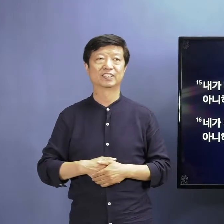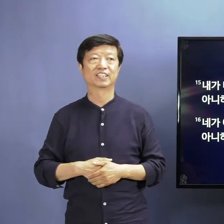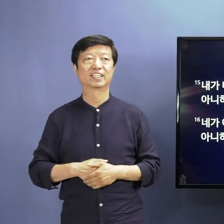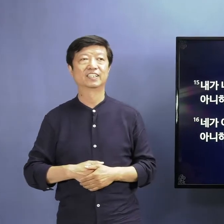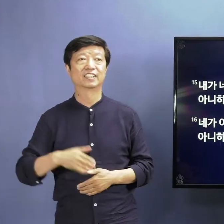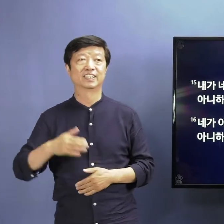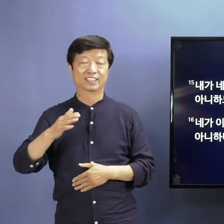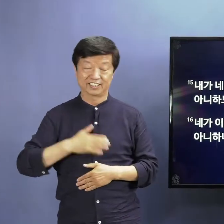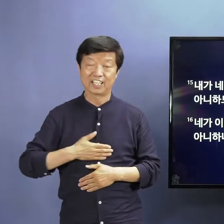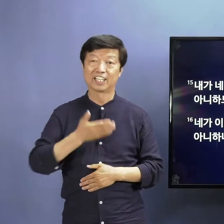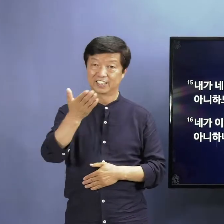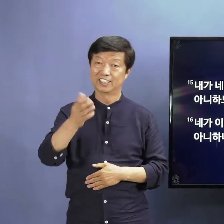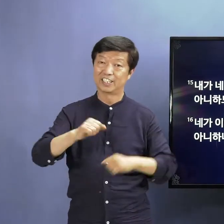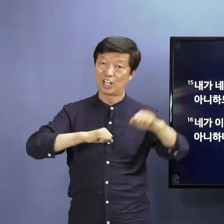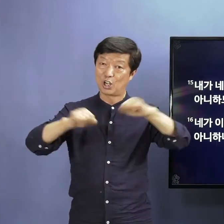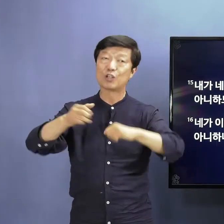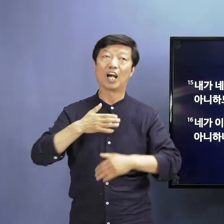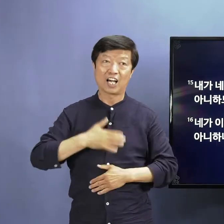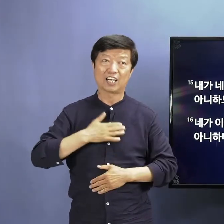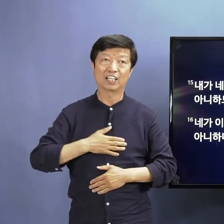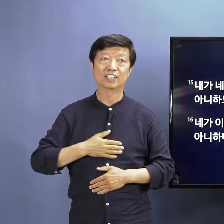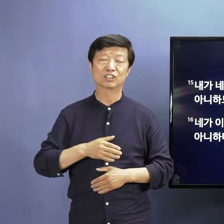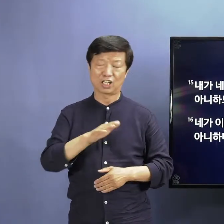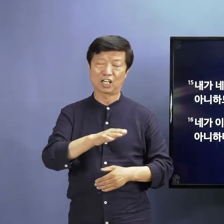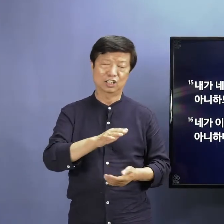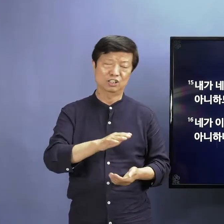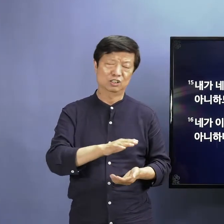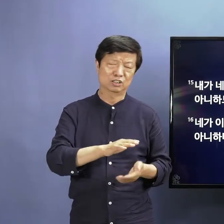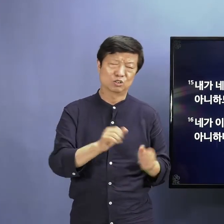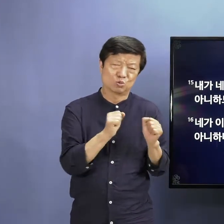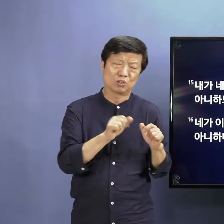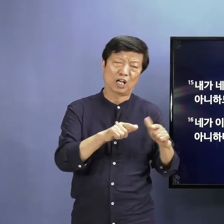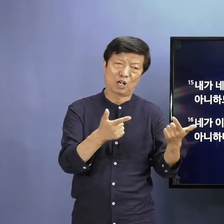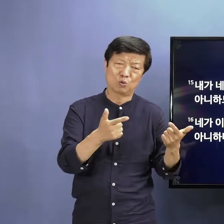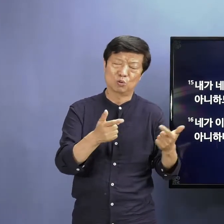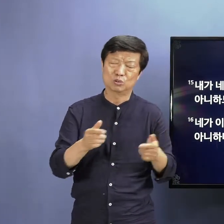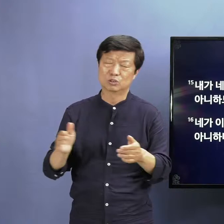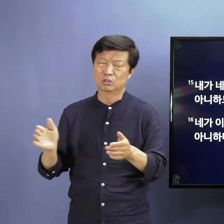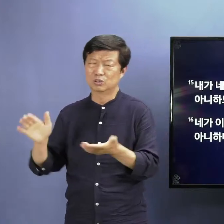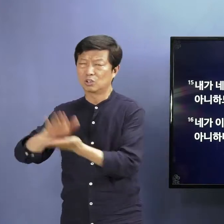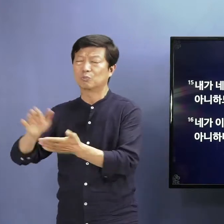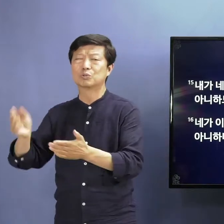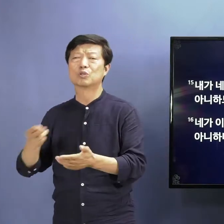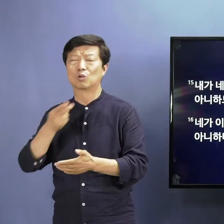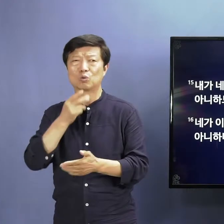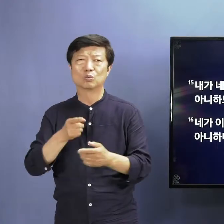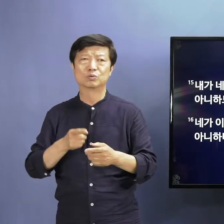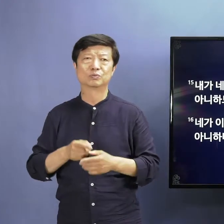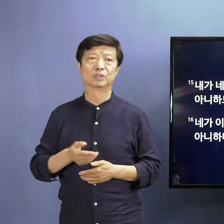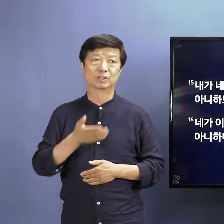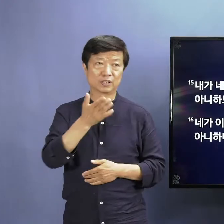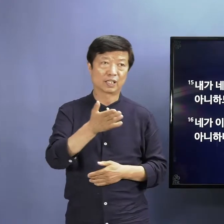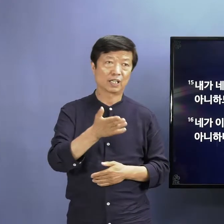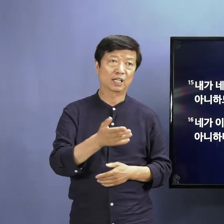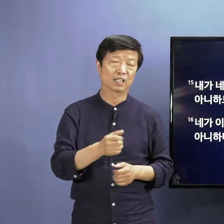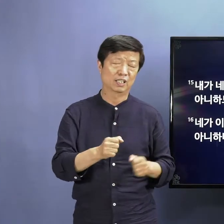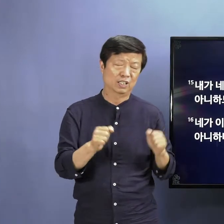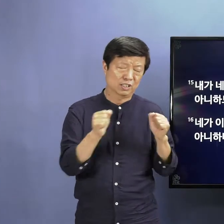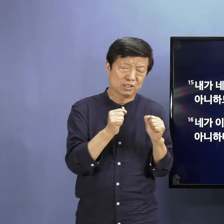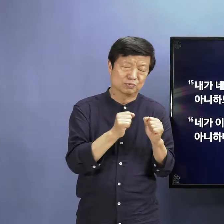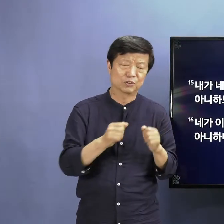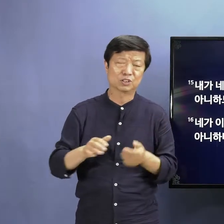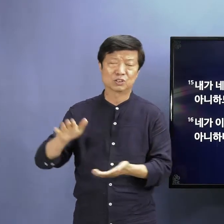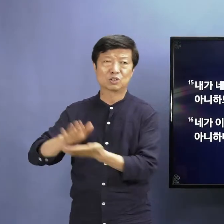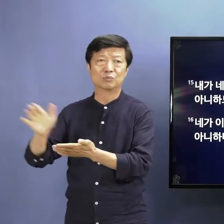읽습니다. 내가 내 행위를 아노니 내가 차지도 아니하고 뜨겁지도 아니하도다. 내가 차든지 뜨겁든지